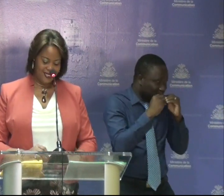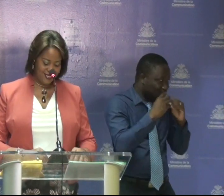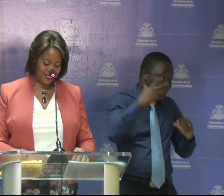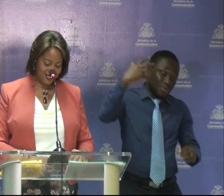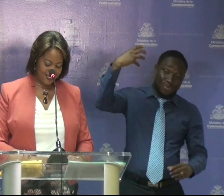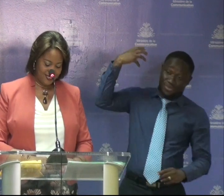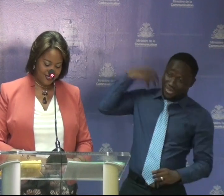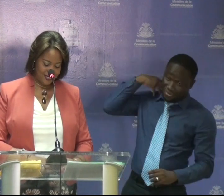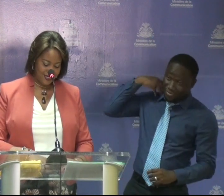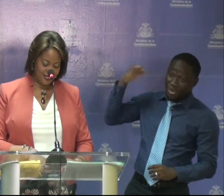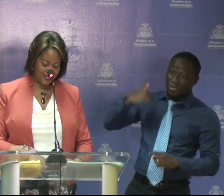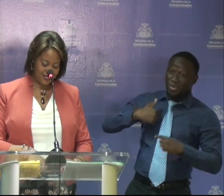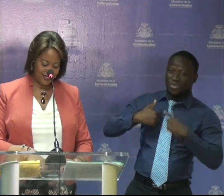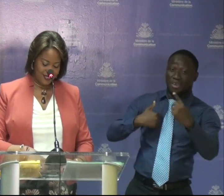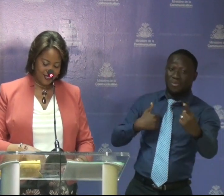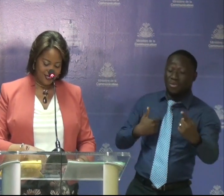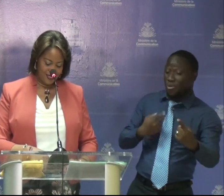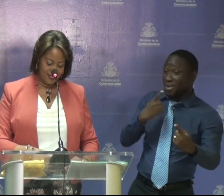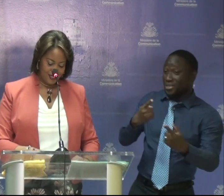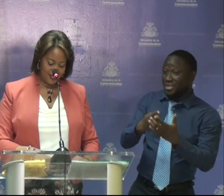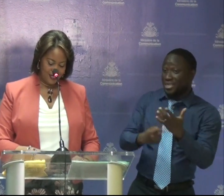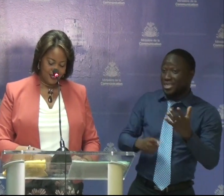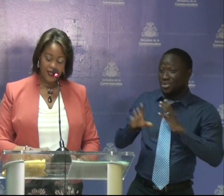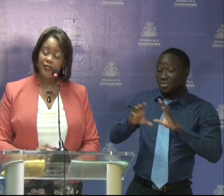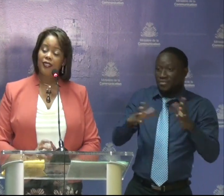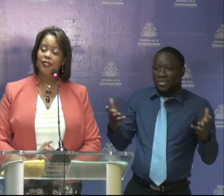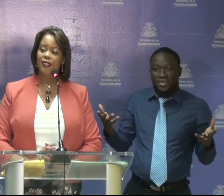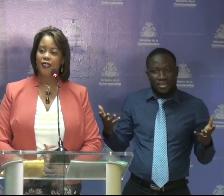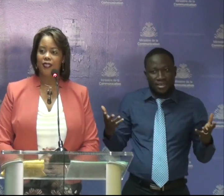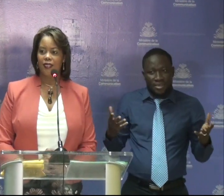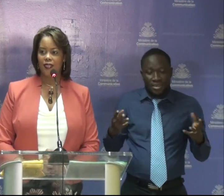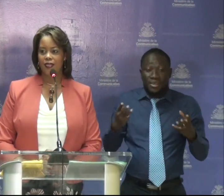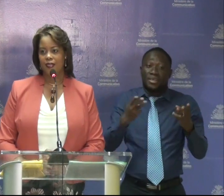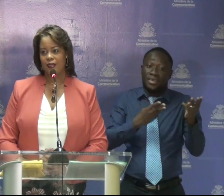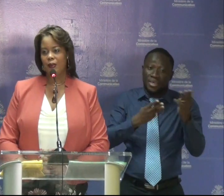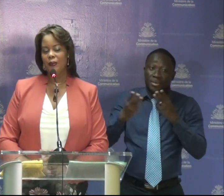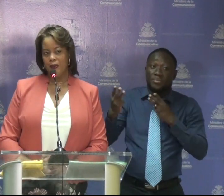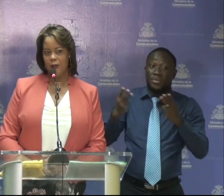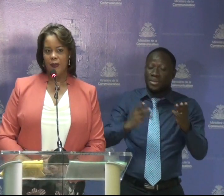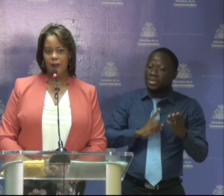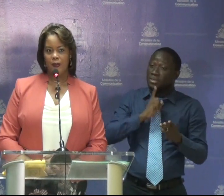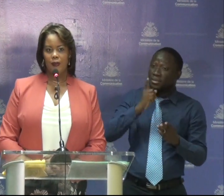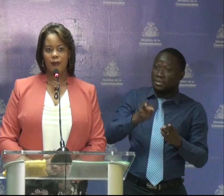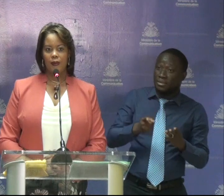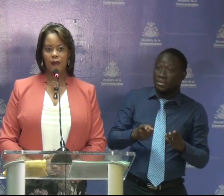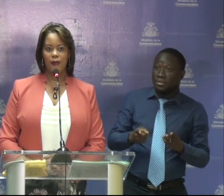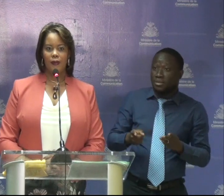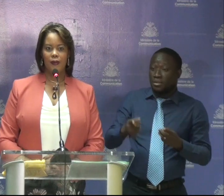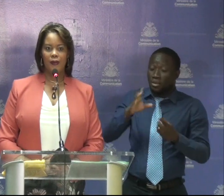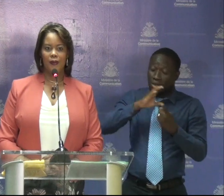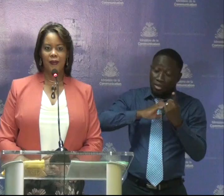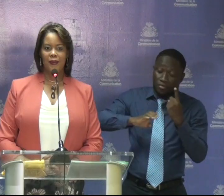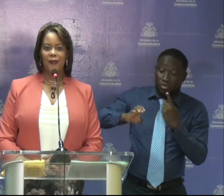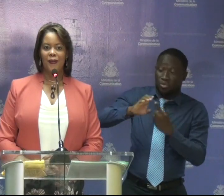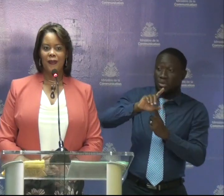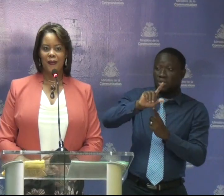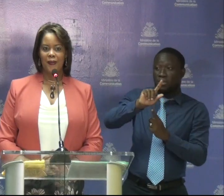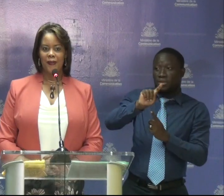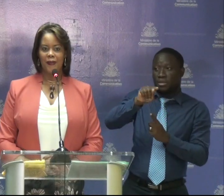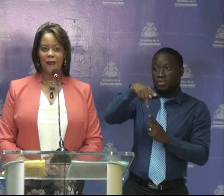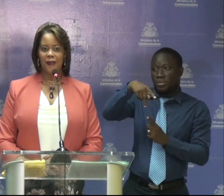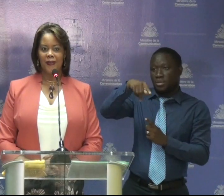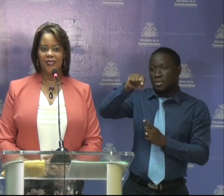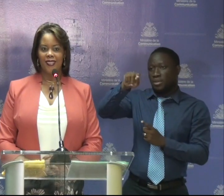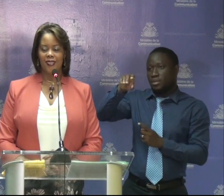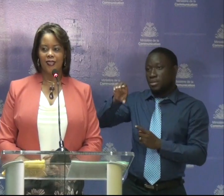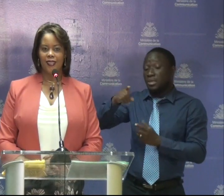Population, ou pas dit plutôt qui ça nous entend faire. Certainement, il y a des ministères sectoriels qui concernent l'environnement, TPTC. Qui